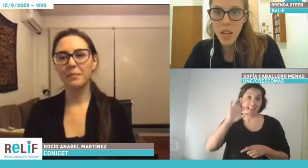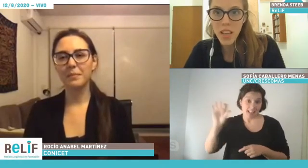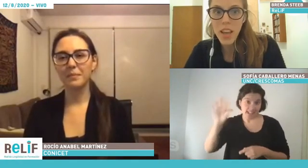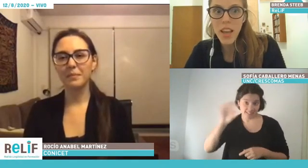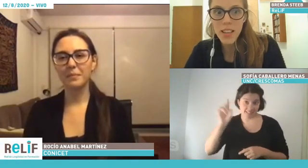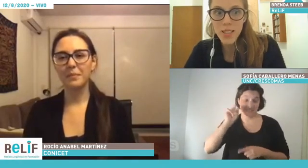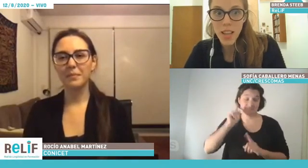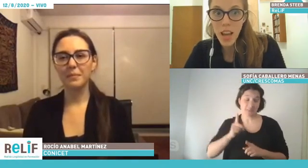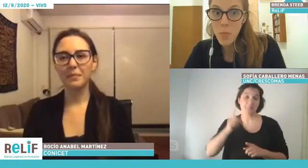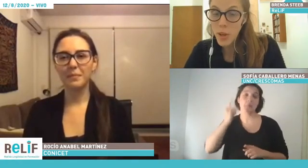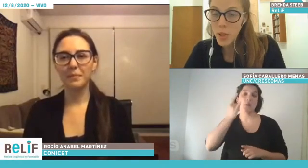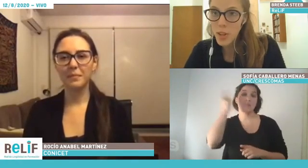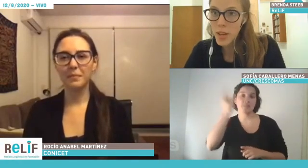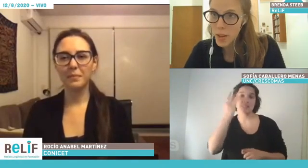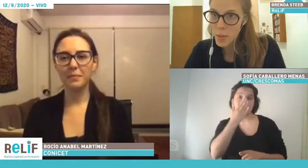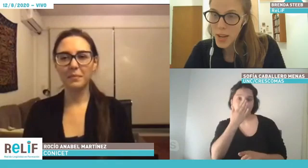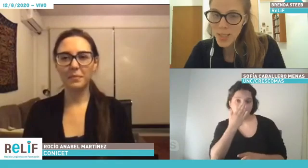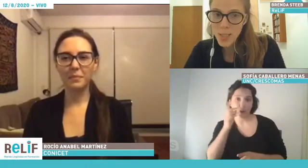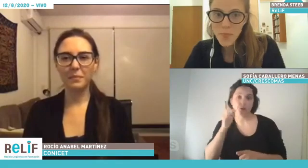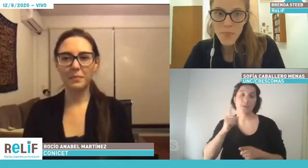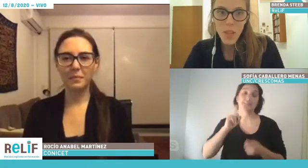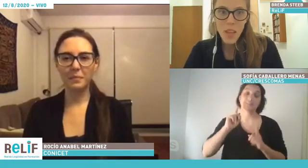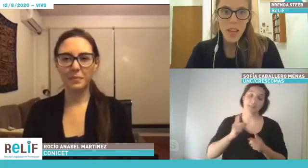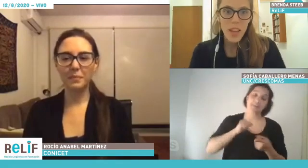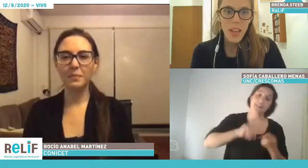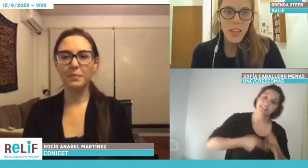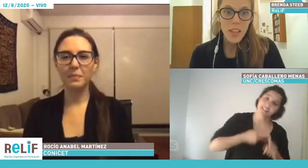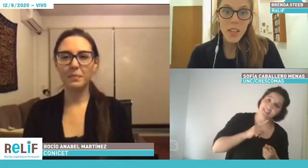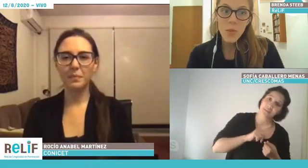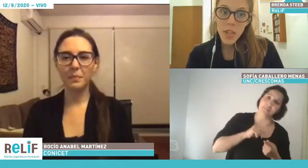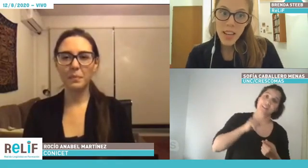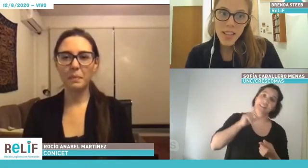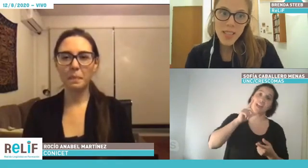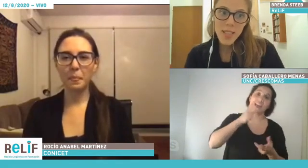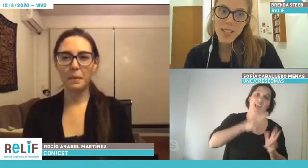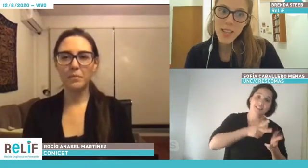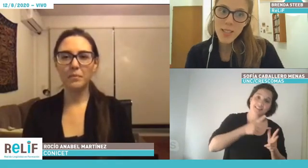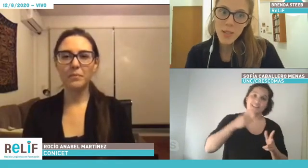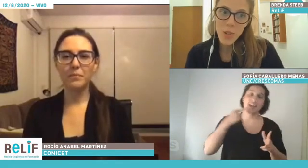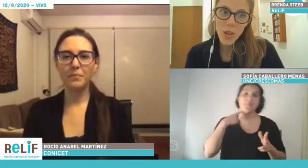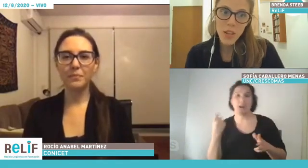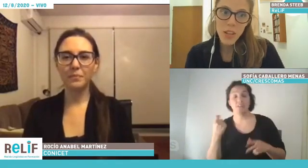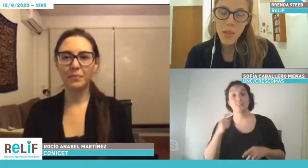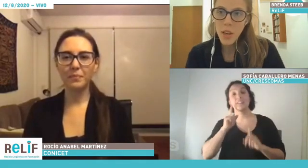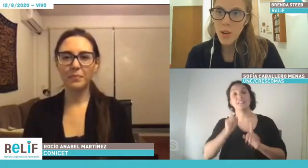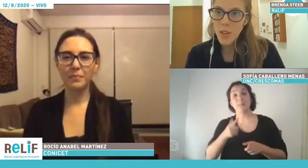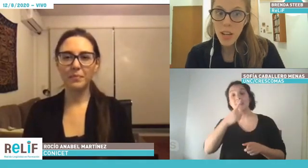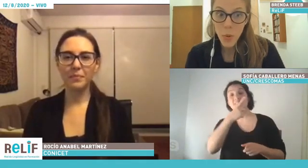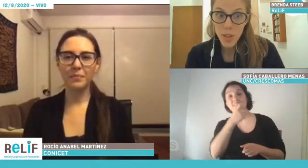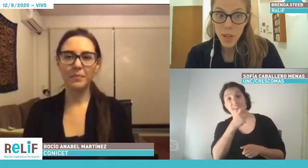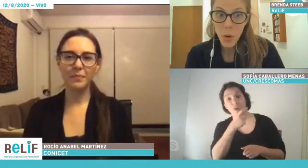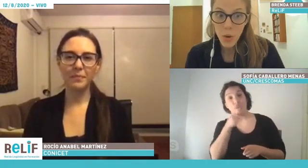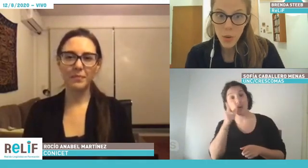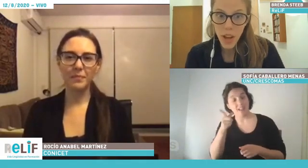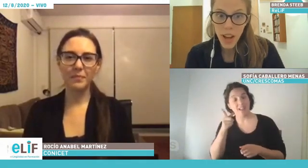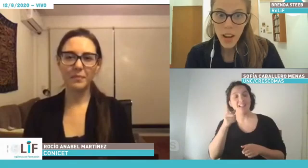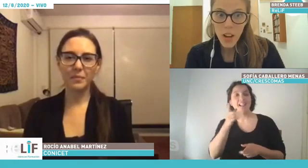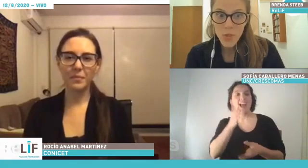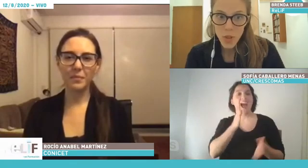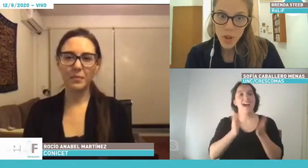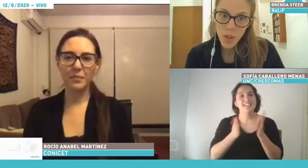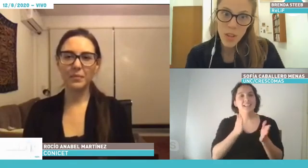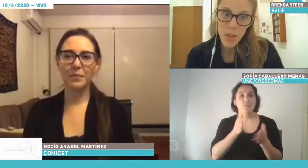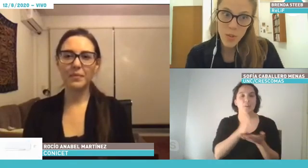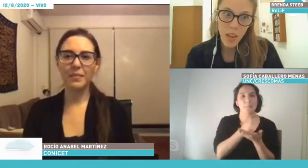e intérprete LSA Español de Crescomás. Y Diego Morales, que es asesor y mediador